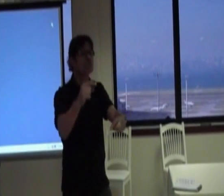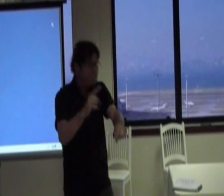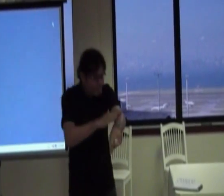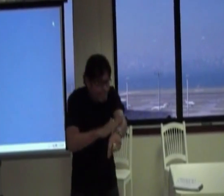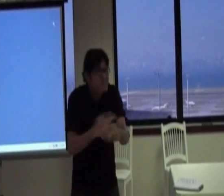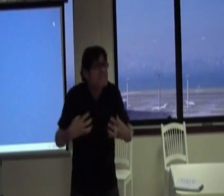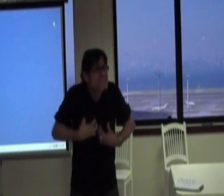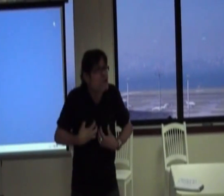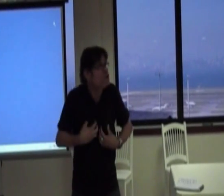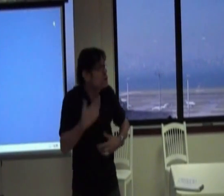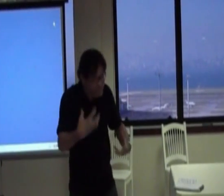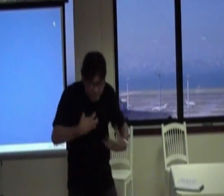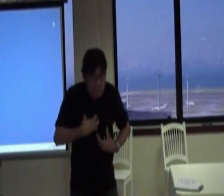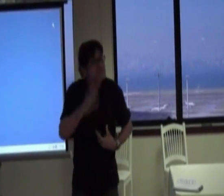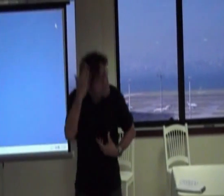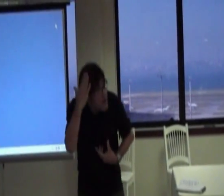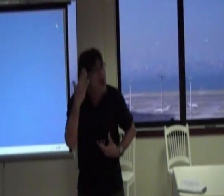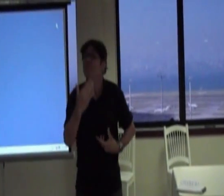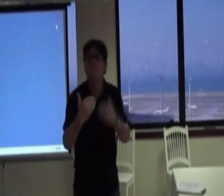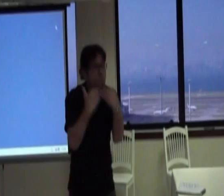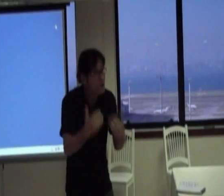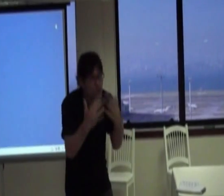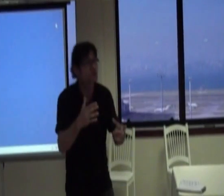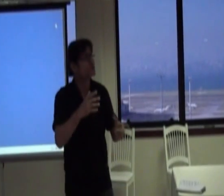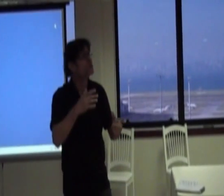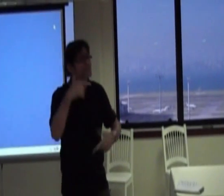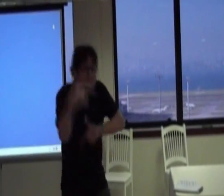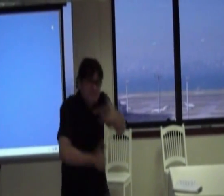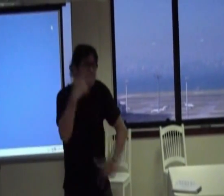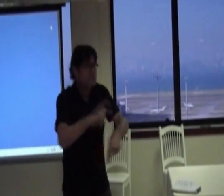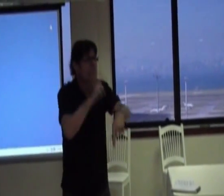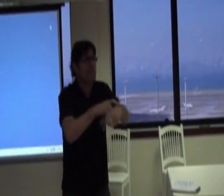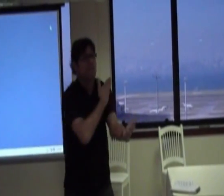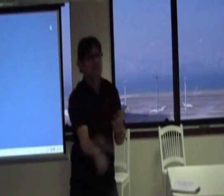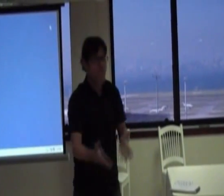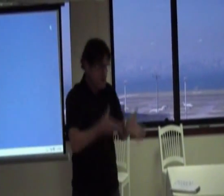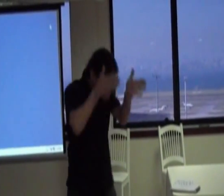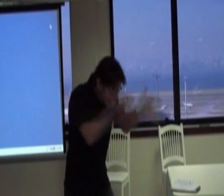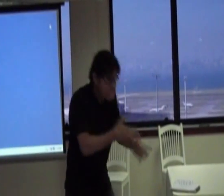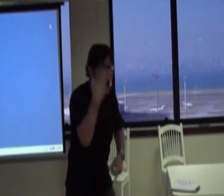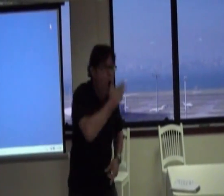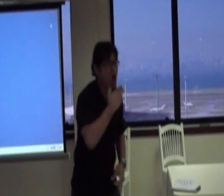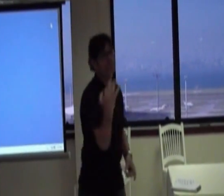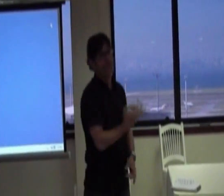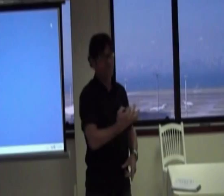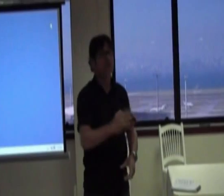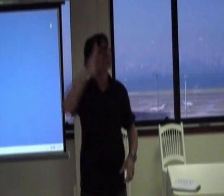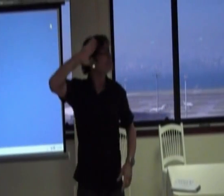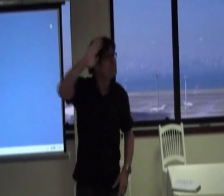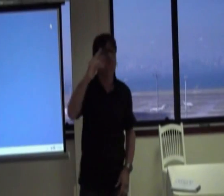enquanto sujeitos visuais. Essa questão do ser surdo, não adianta querer fazer um trabalho diferenciado, porque os surdos,